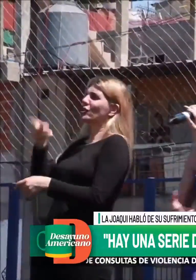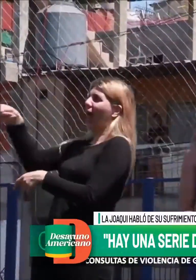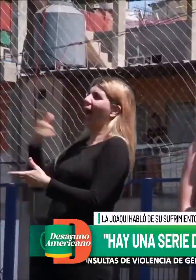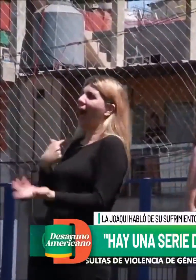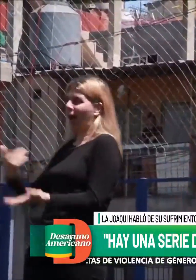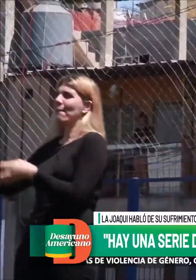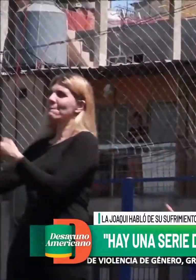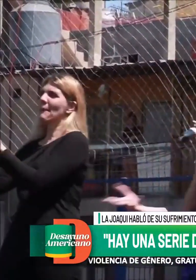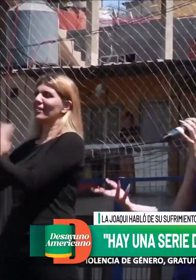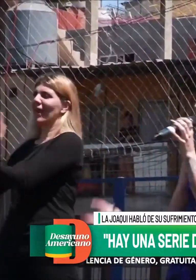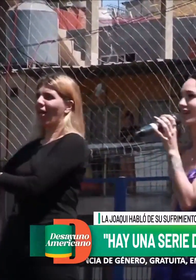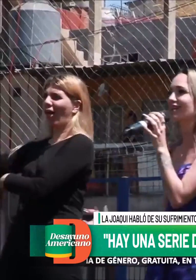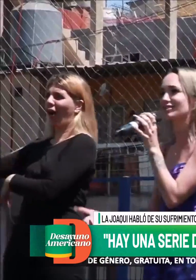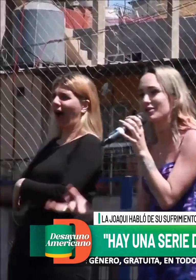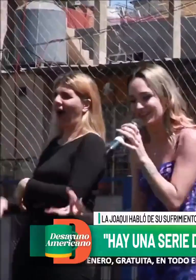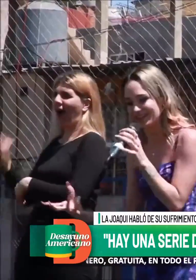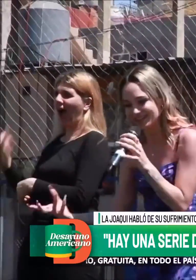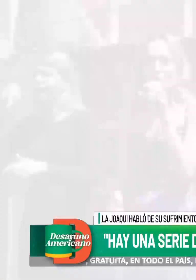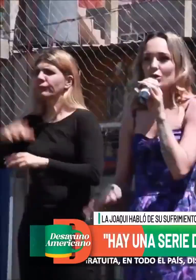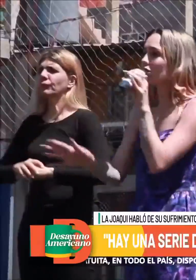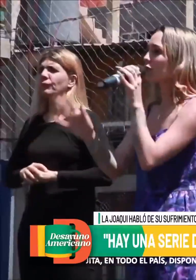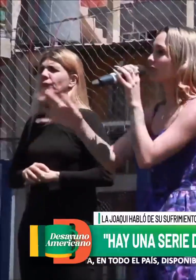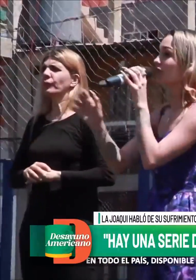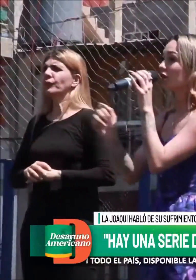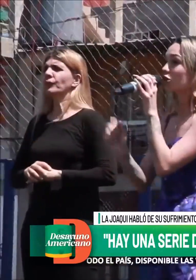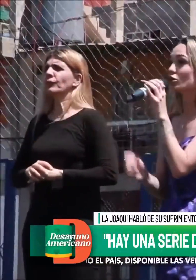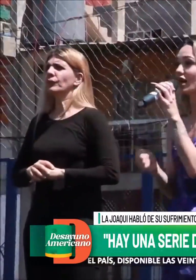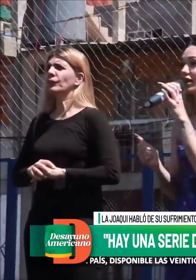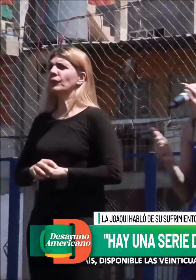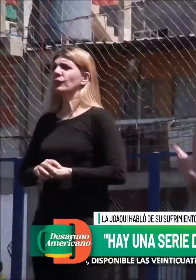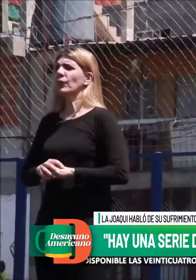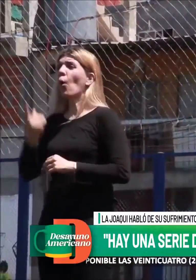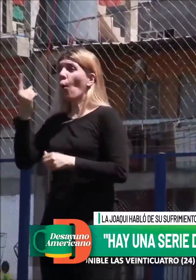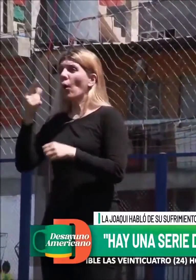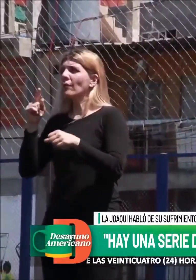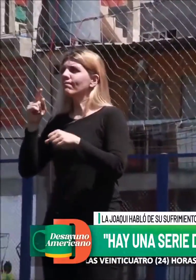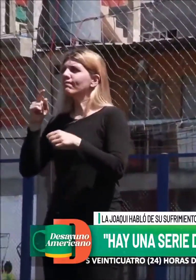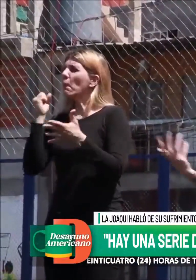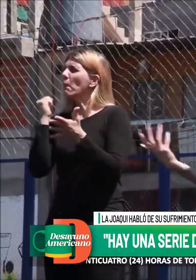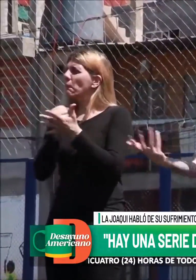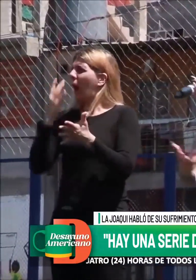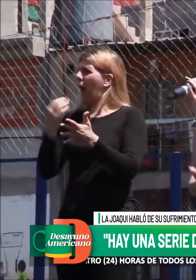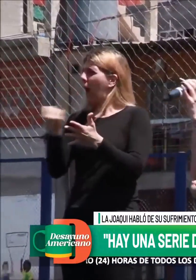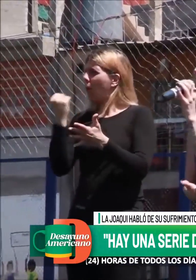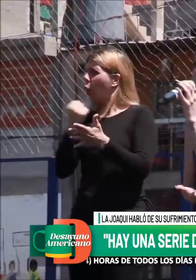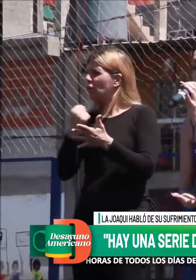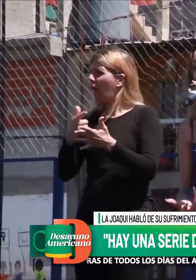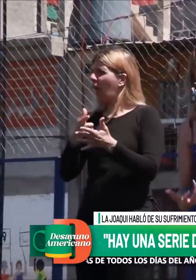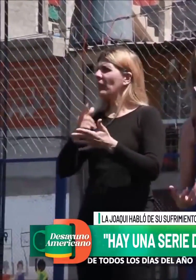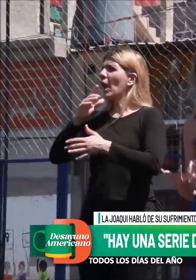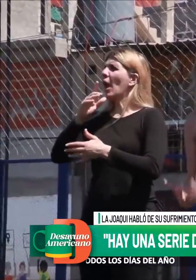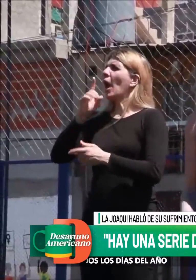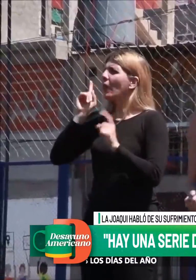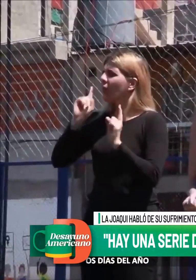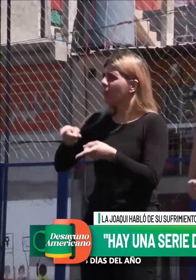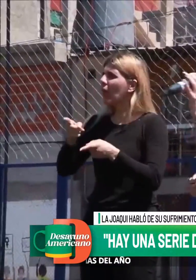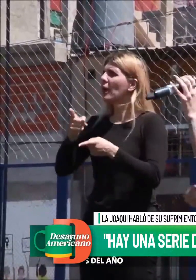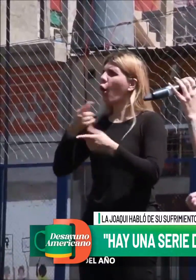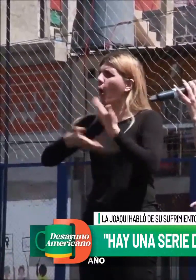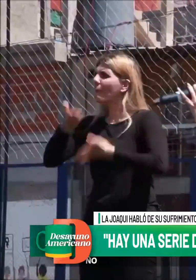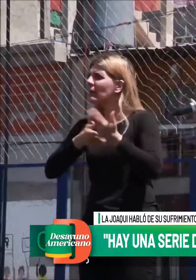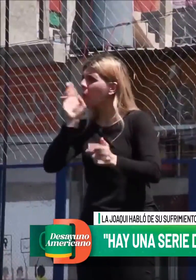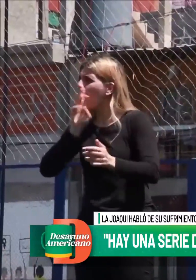maltratador De antemano antes de llegar al punto de casi morir uno de los patrones de conducta que reconocí que compartí con otras mujeres sobrevivientes de